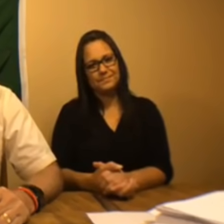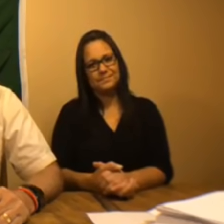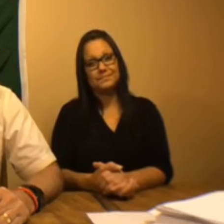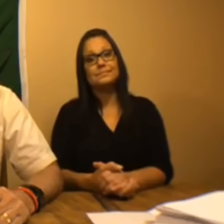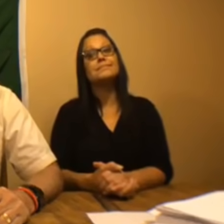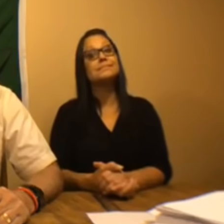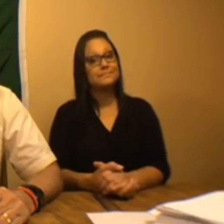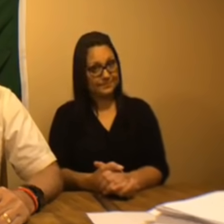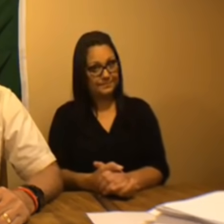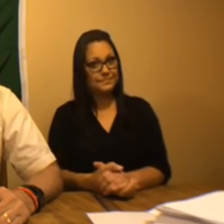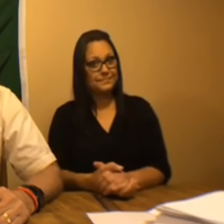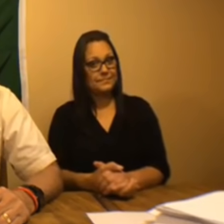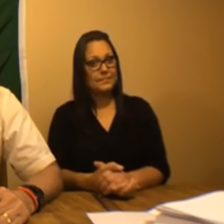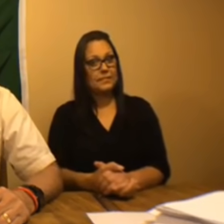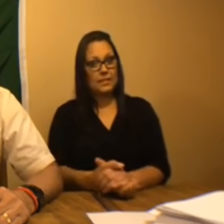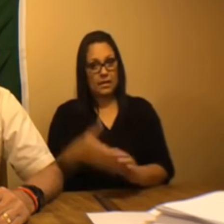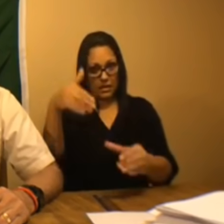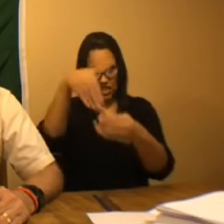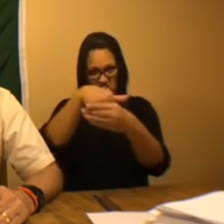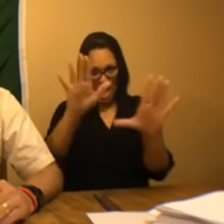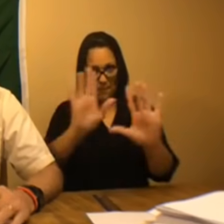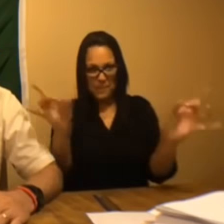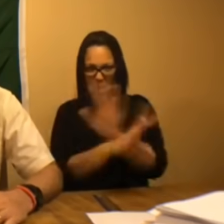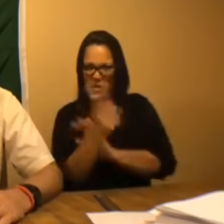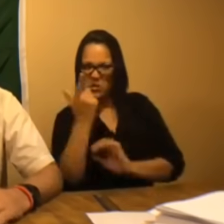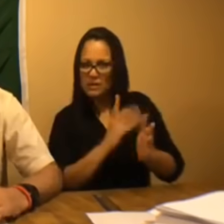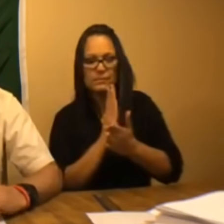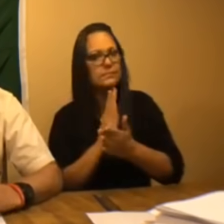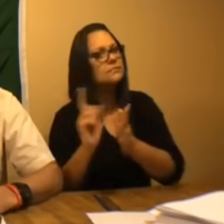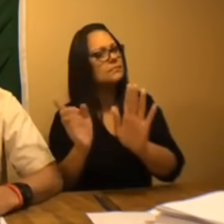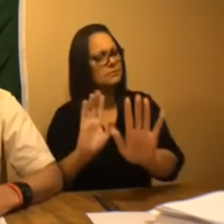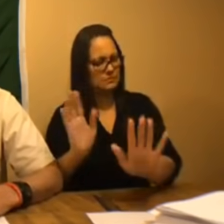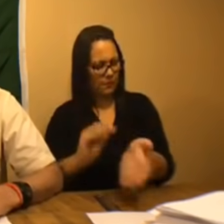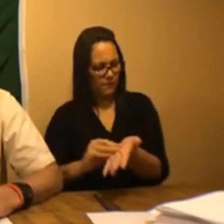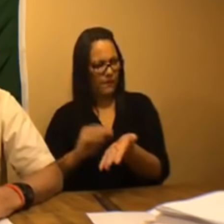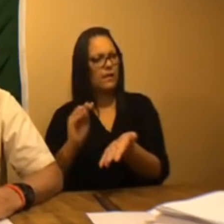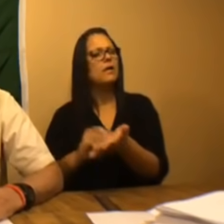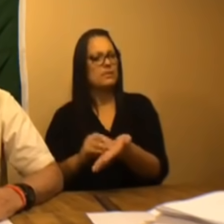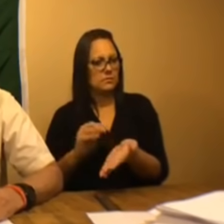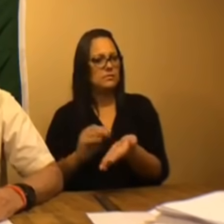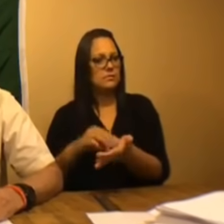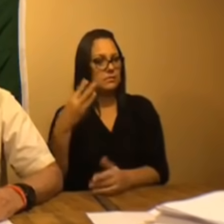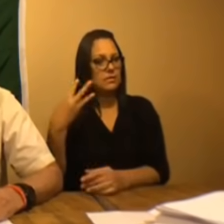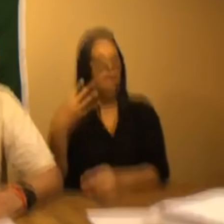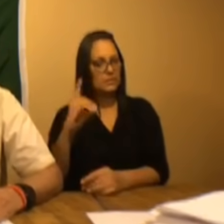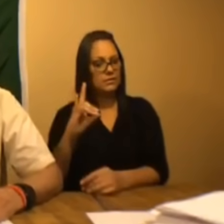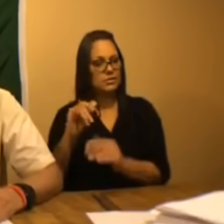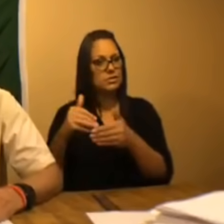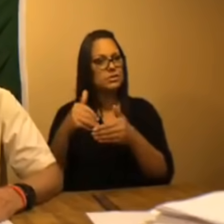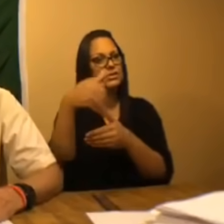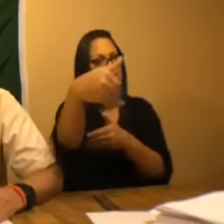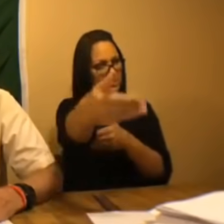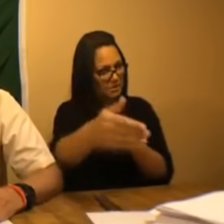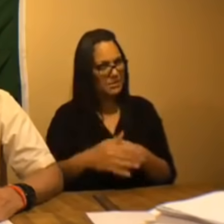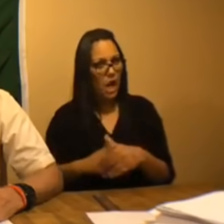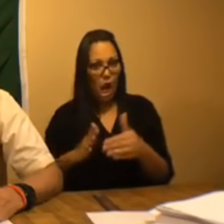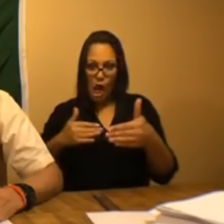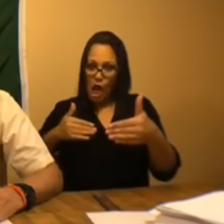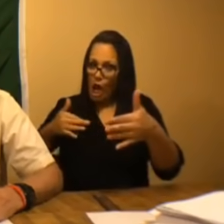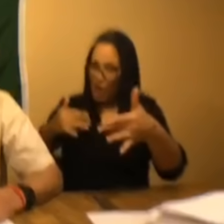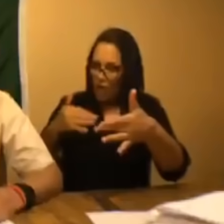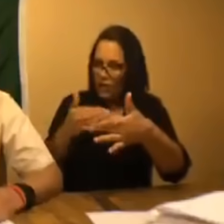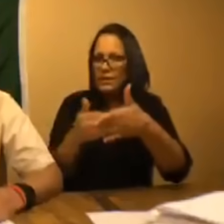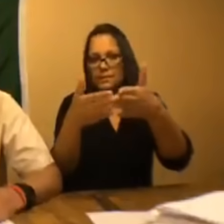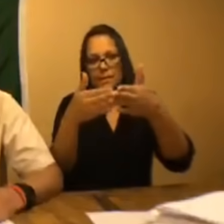a eleição não está decidida, tá ok? Faltam 3 dias, esse é o sprint final.